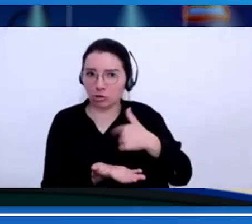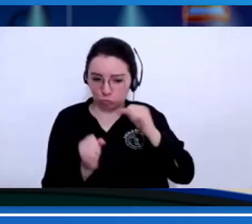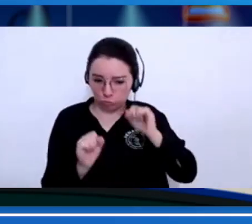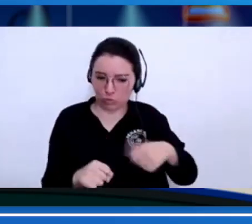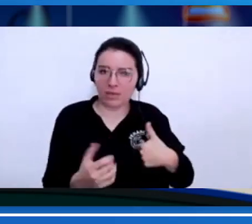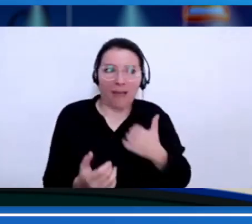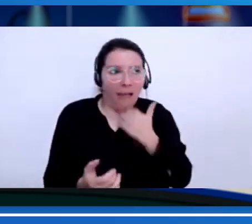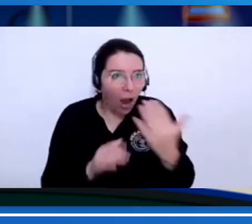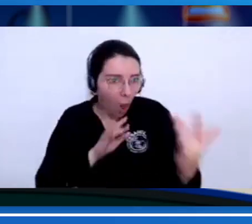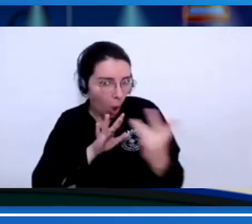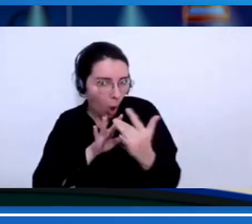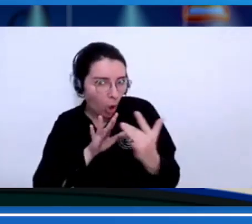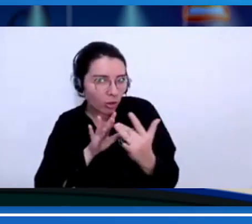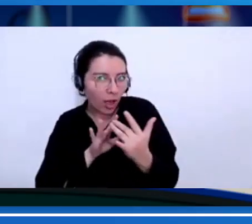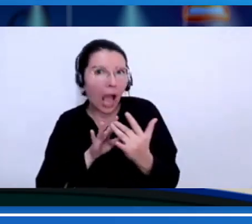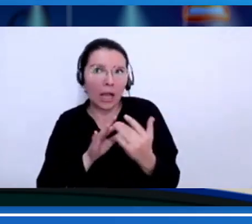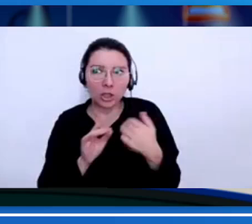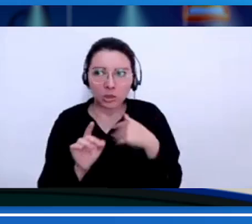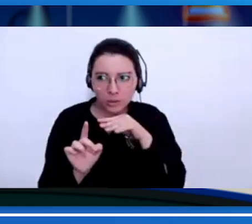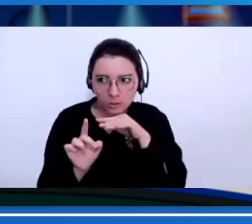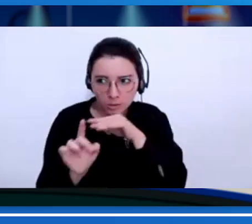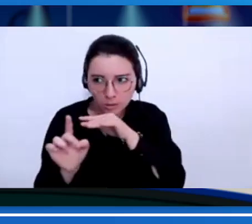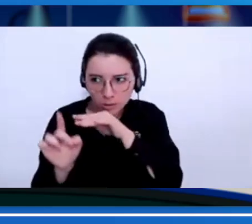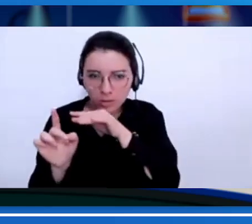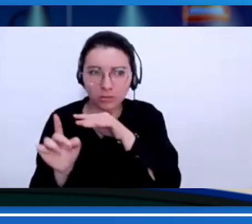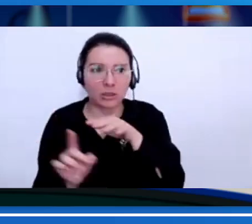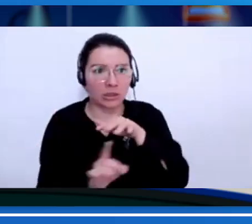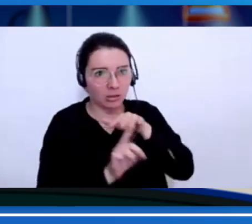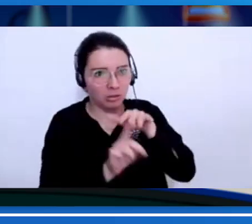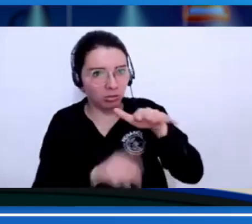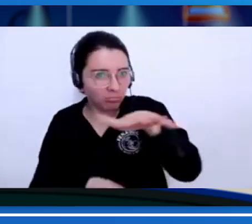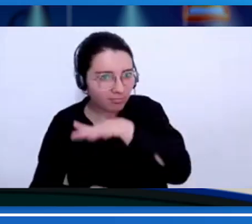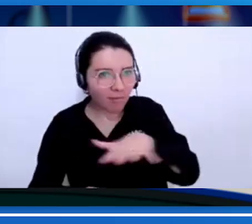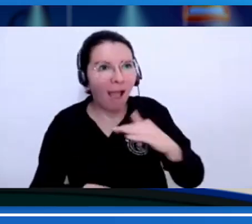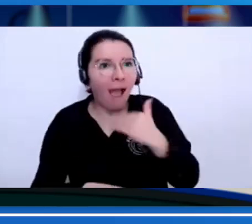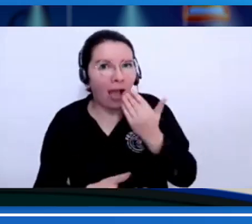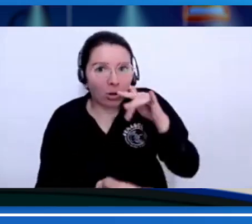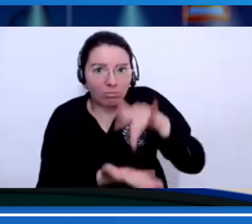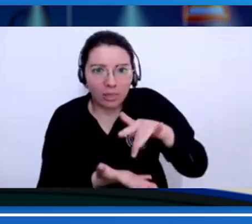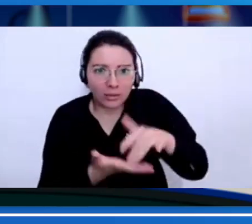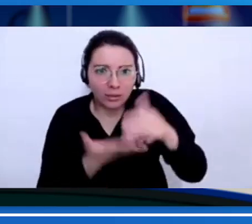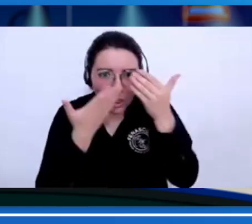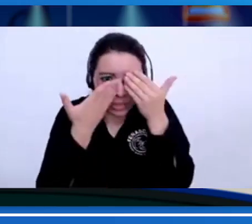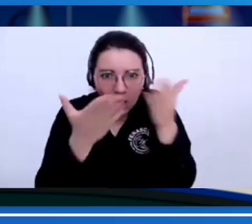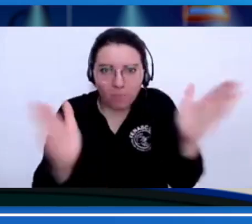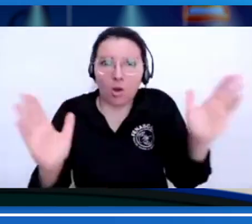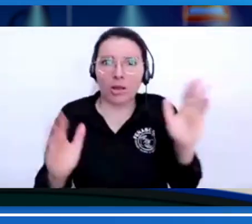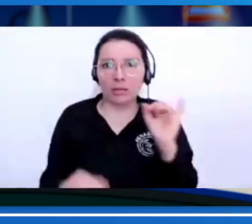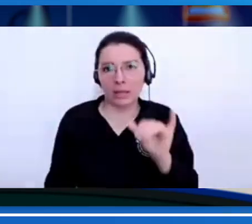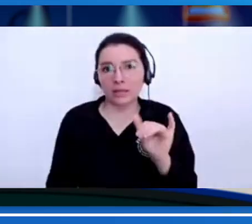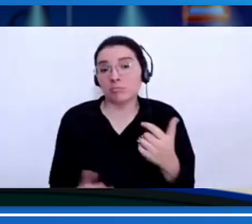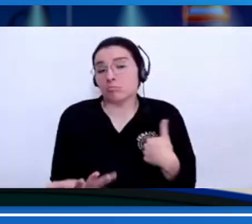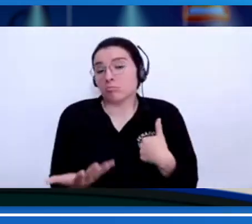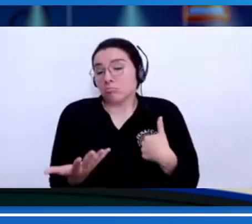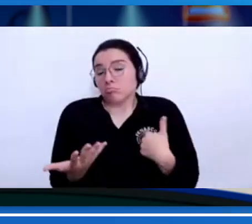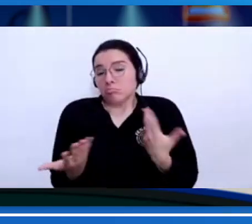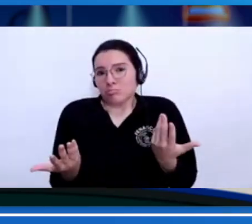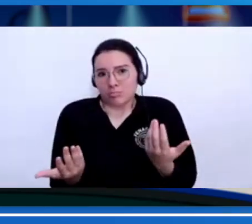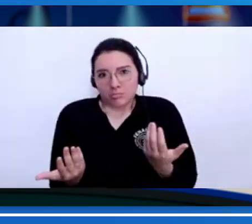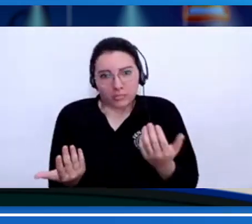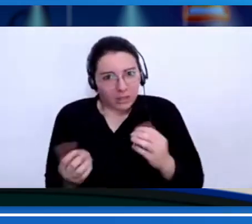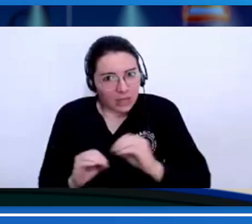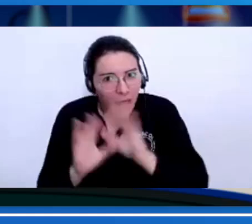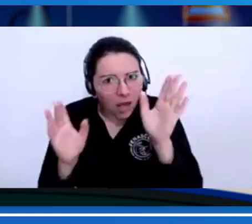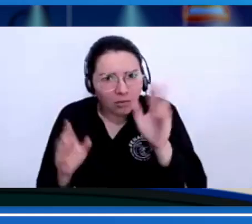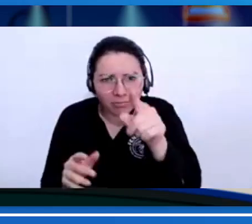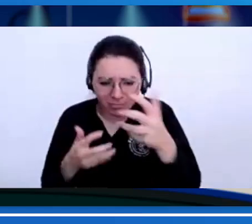en los procesos democráticos que a bien se tenga lugar desarrollar. Entonces, la invitación es a que cuenten con el